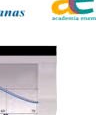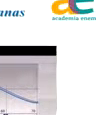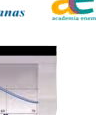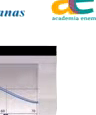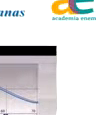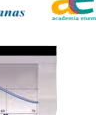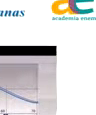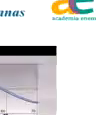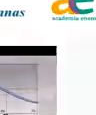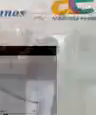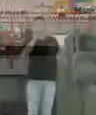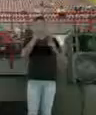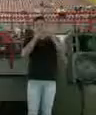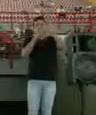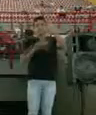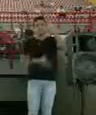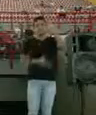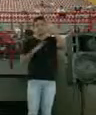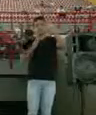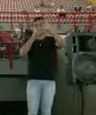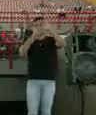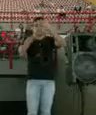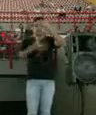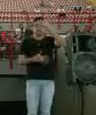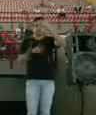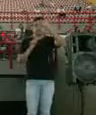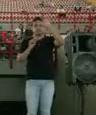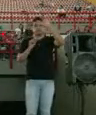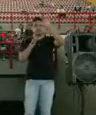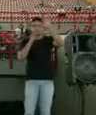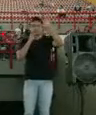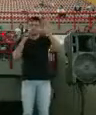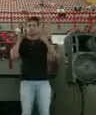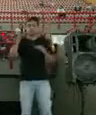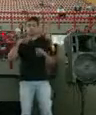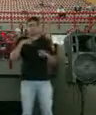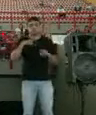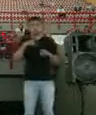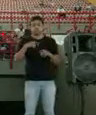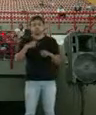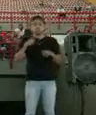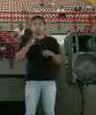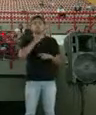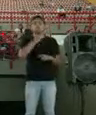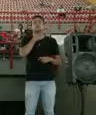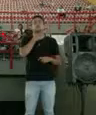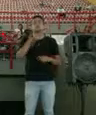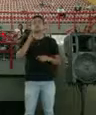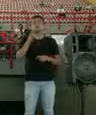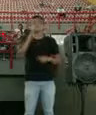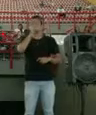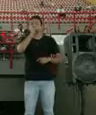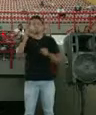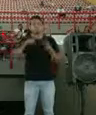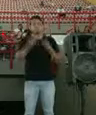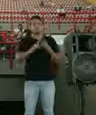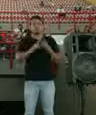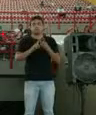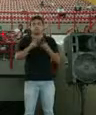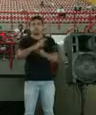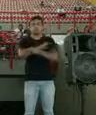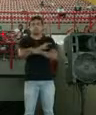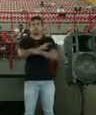masculinidade, certo? Quais são os aspectos? Os aspectos são esses. A testosterona vai gerar engrossamento da voz, aumento da massa